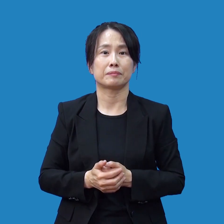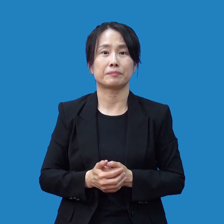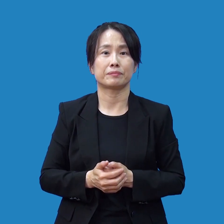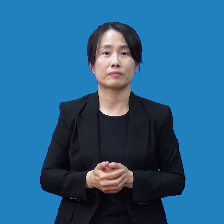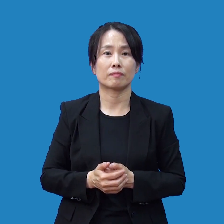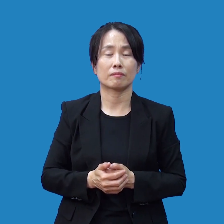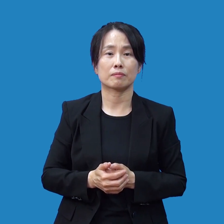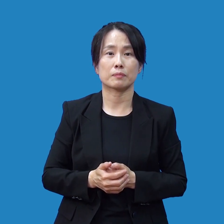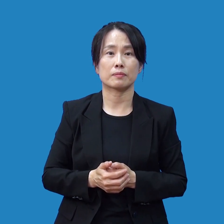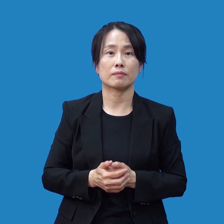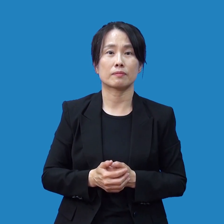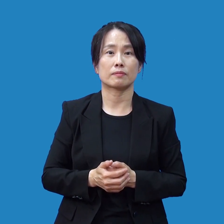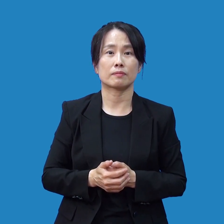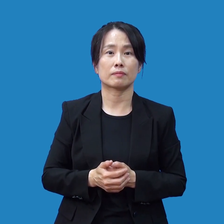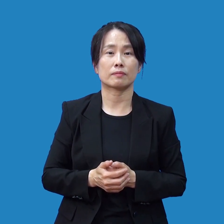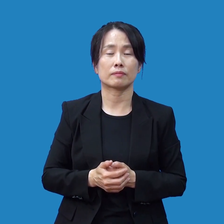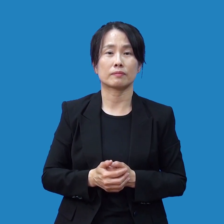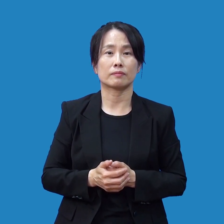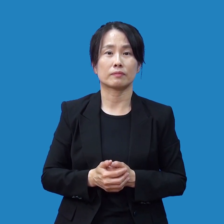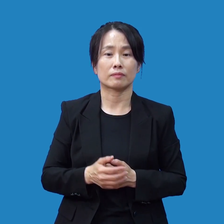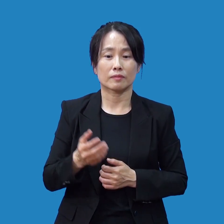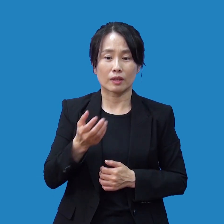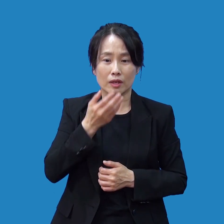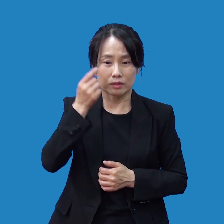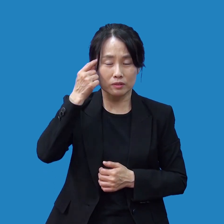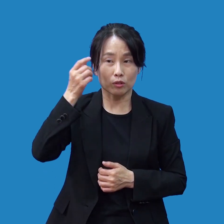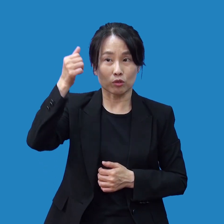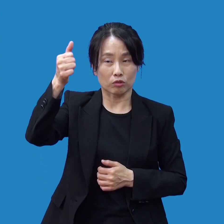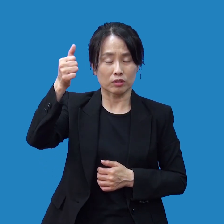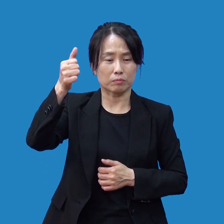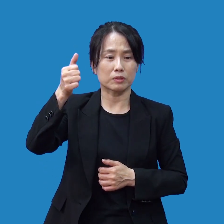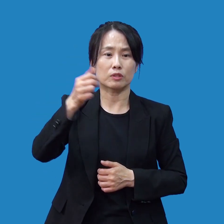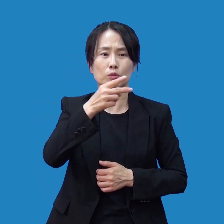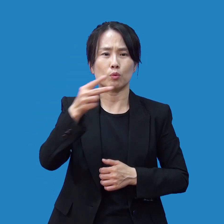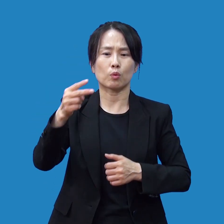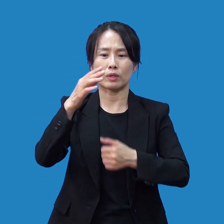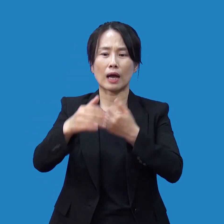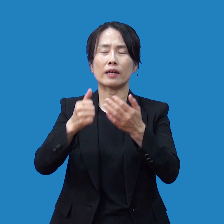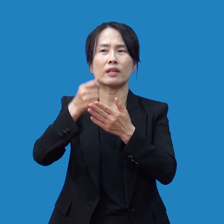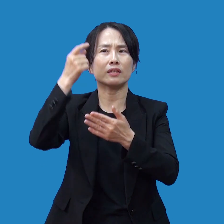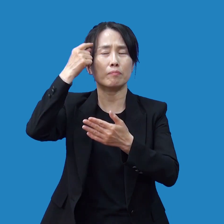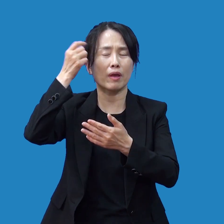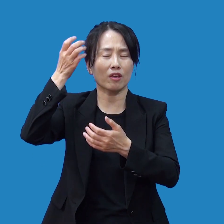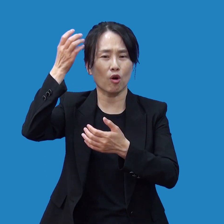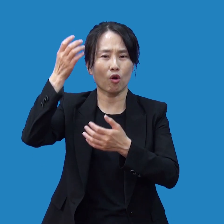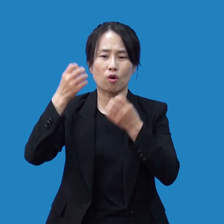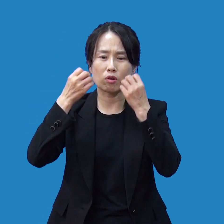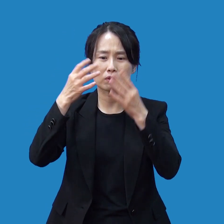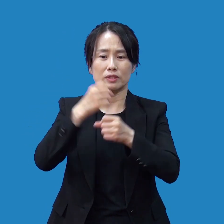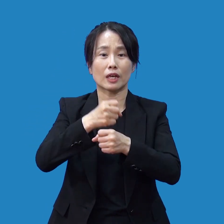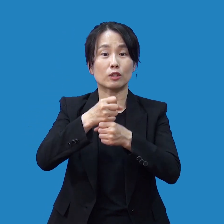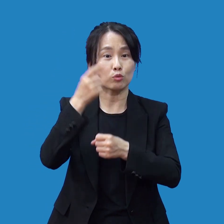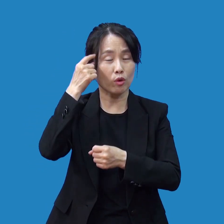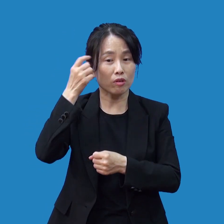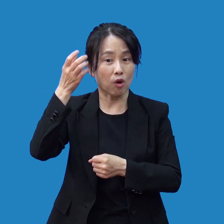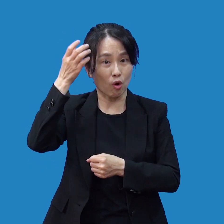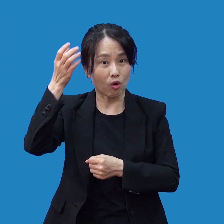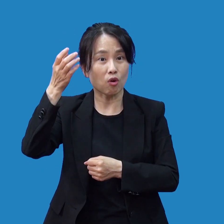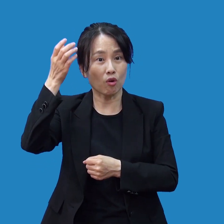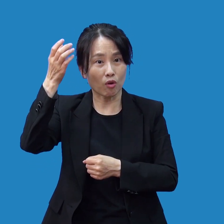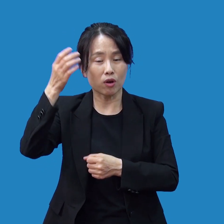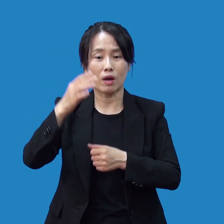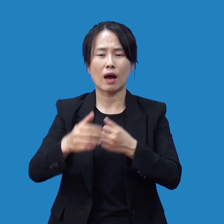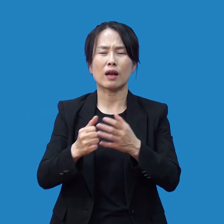주되심을 증거할까요? 성령은 하나님의 영이십니다. 창조의 영이십니다. 하나님께서